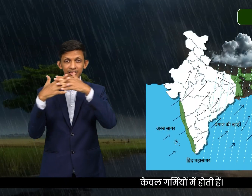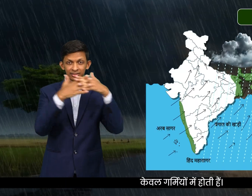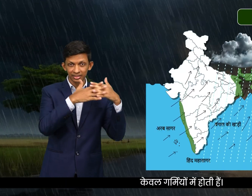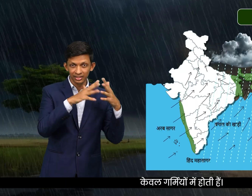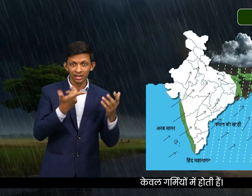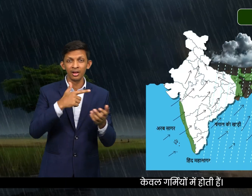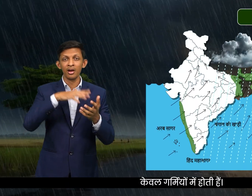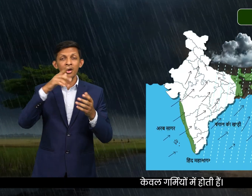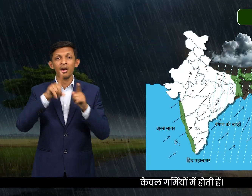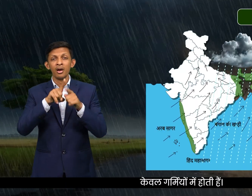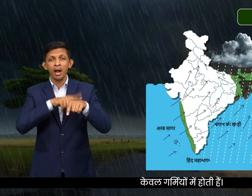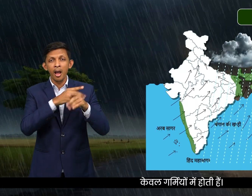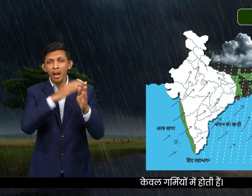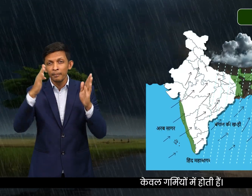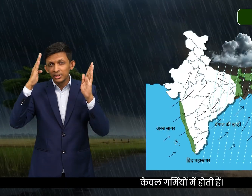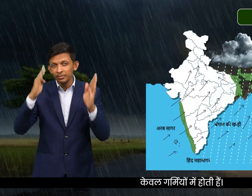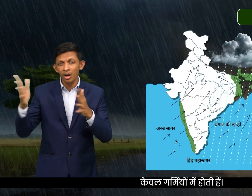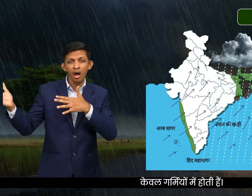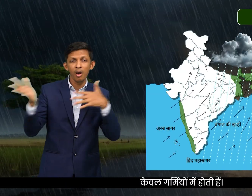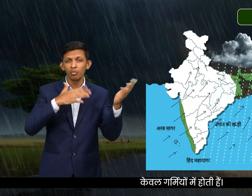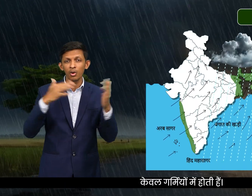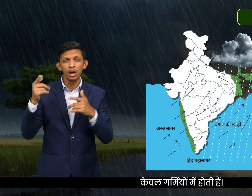केवल गर्मियों में होती हैं।